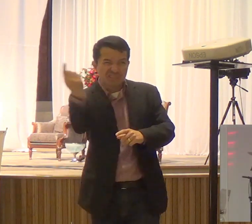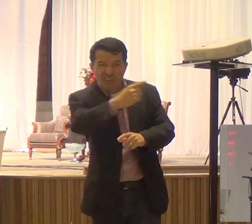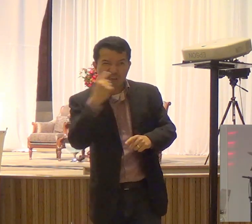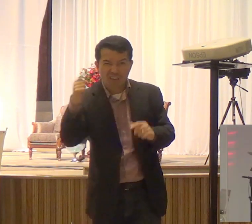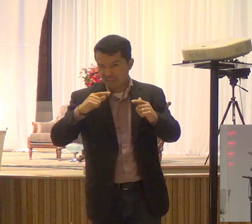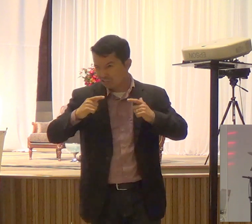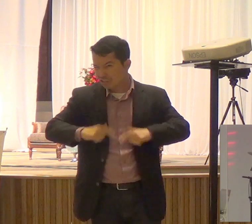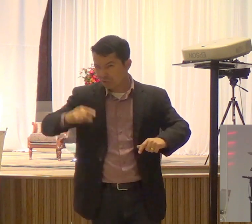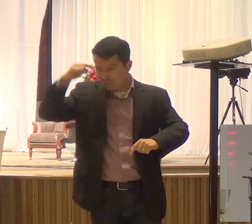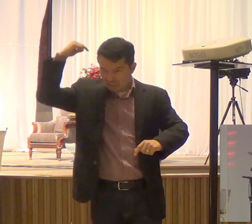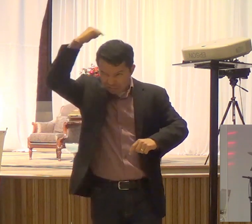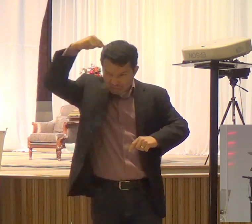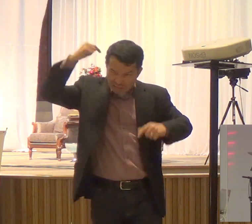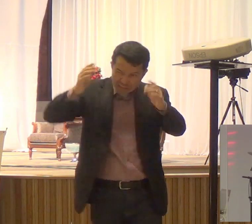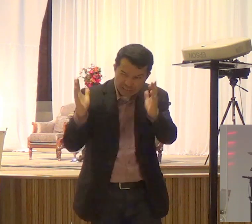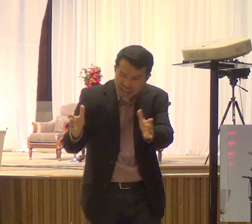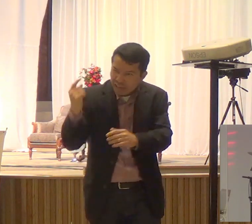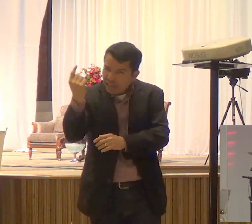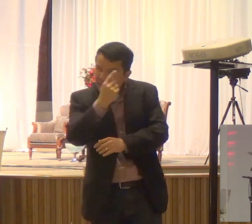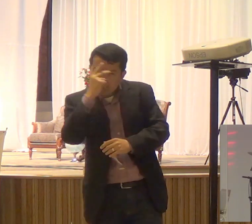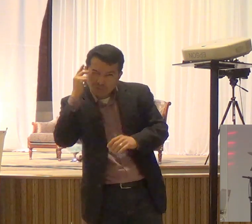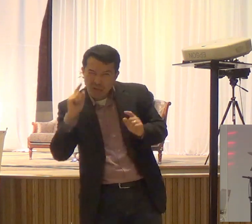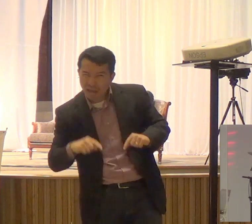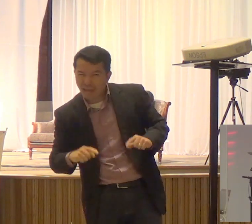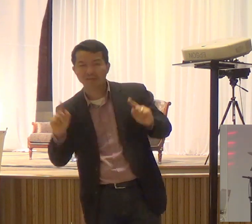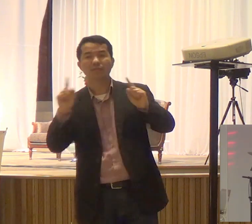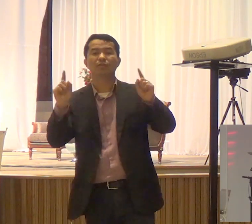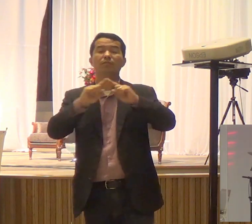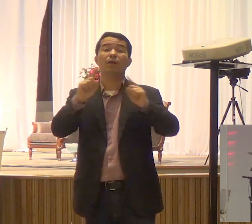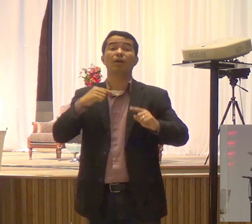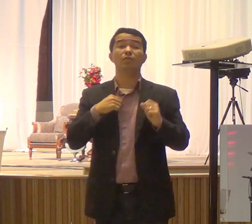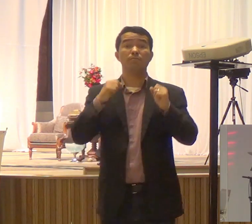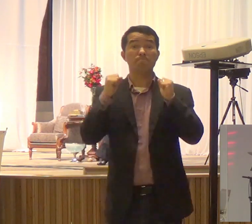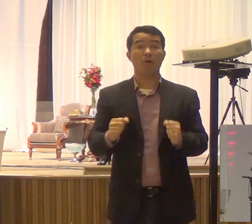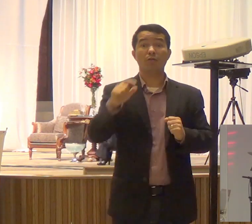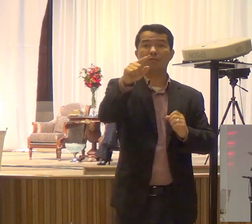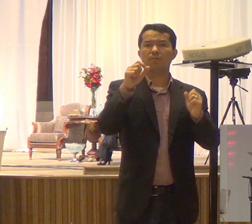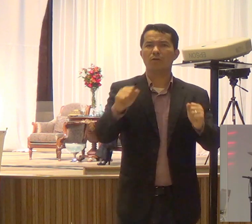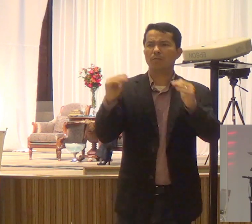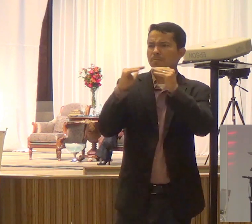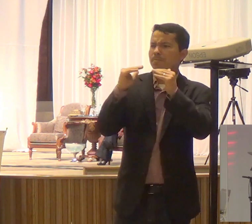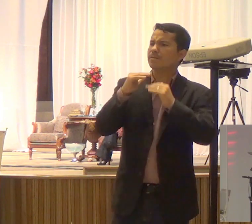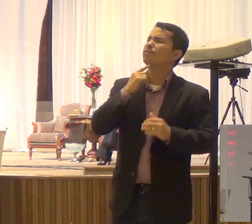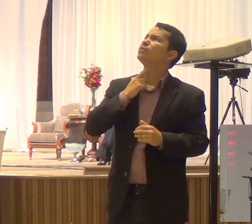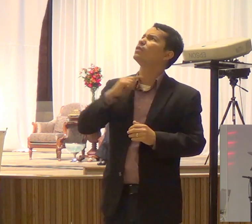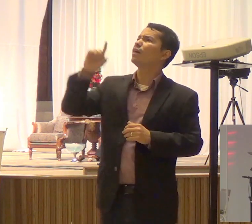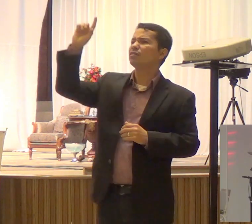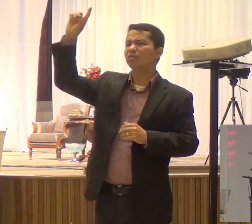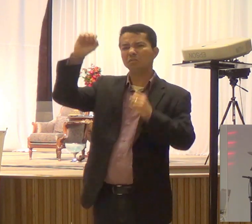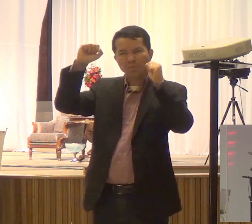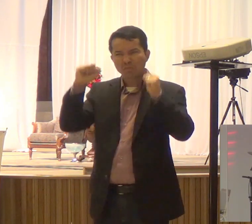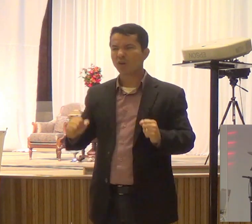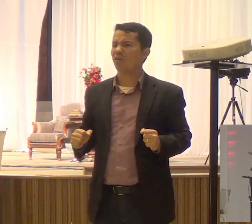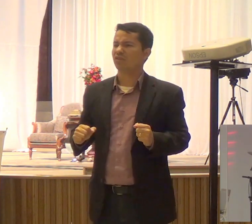como é bom caminhar num negócio chamado vontade de Deus para a nossa vida. É aí que a